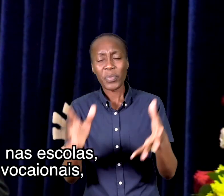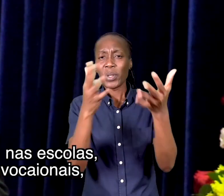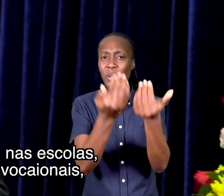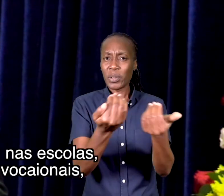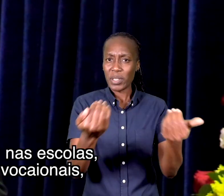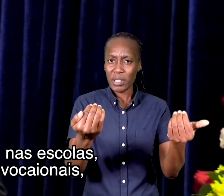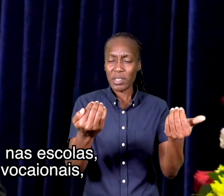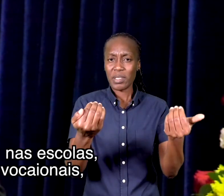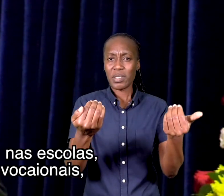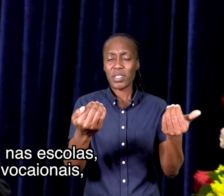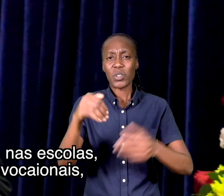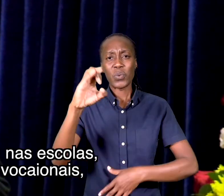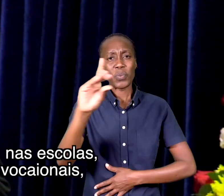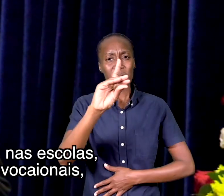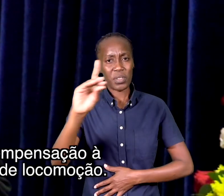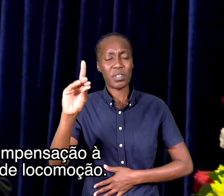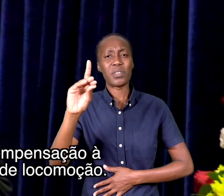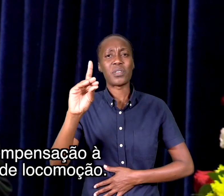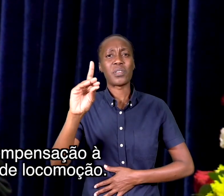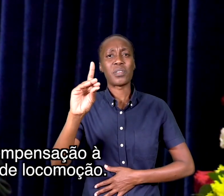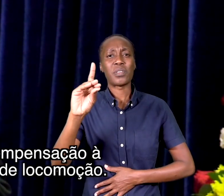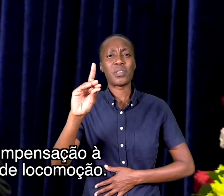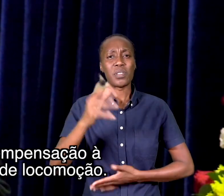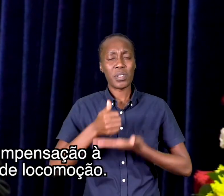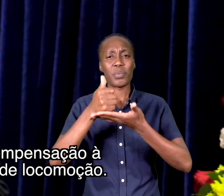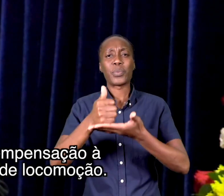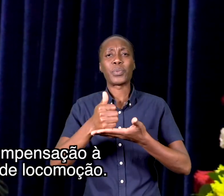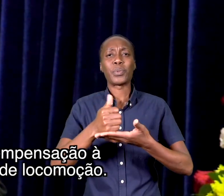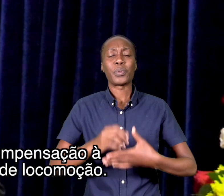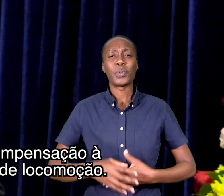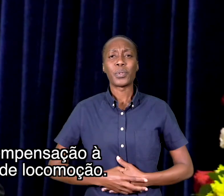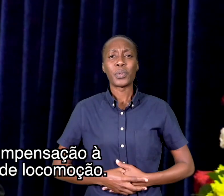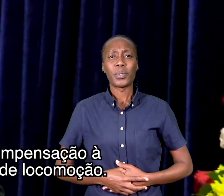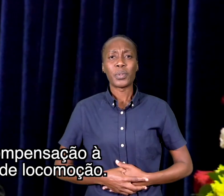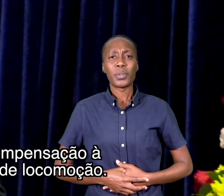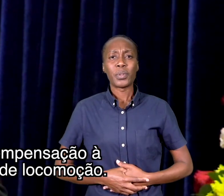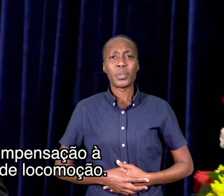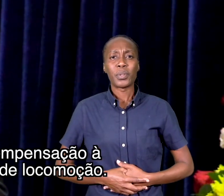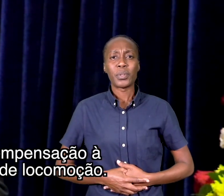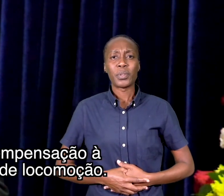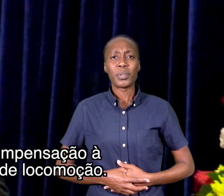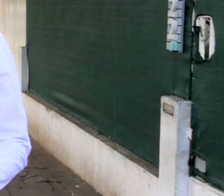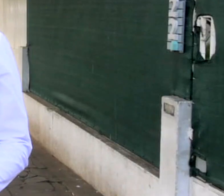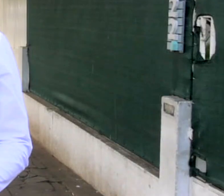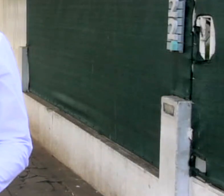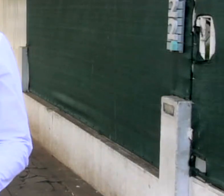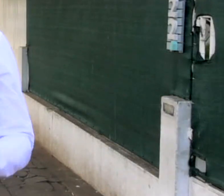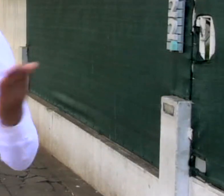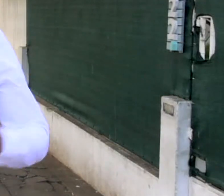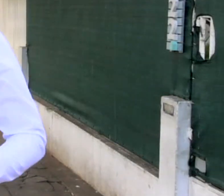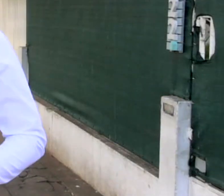instalação de oficinas vocacionais, provisão de meios de compensação a crianças com problemas de locomoção.